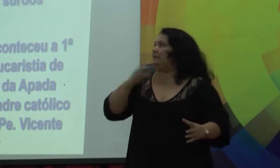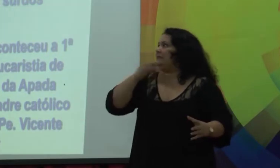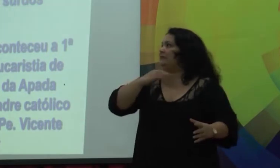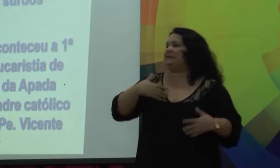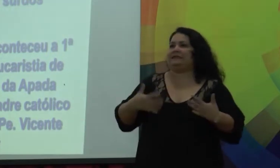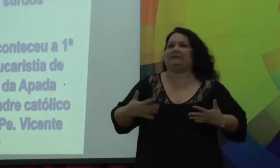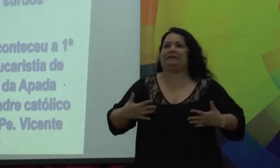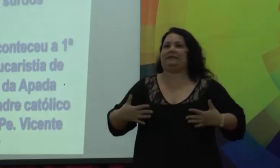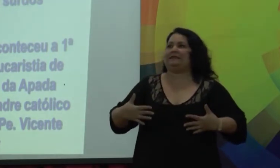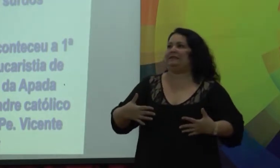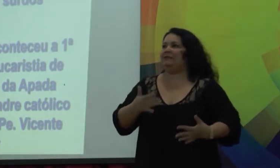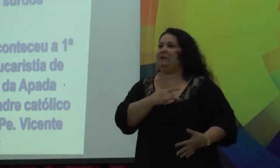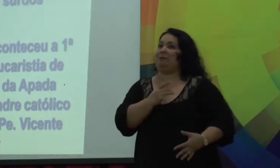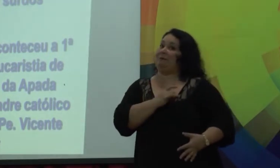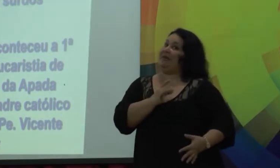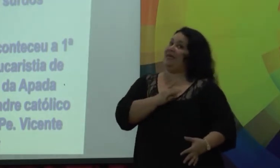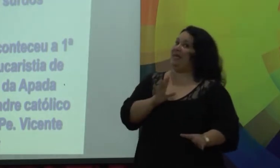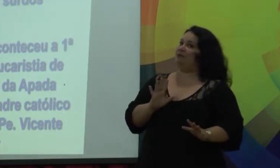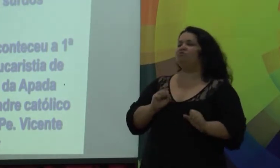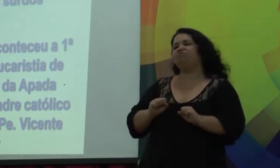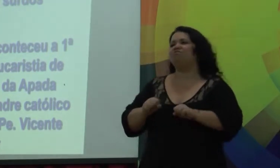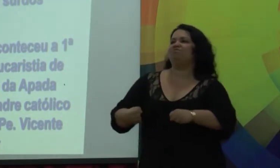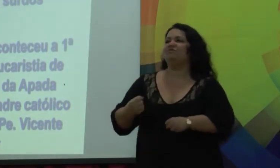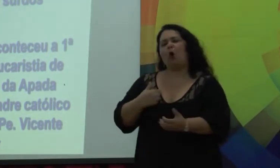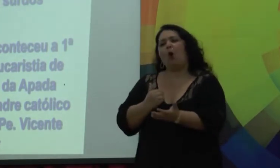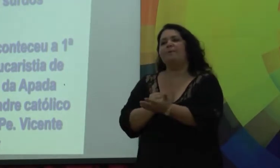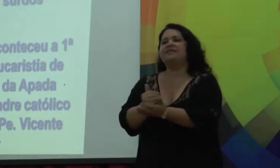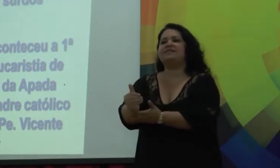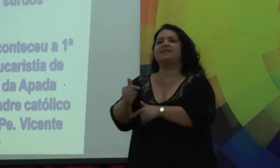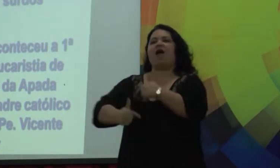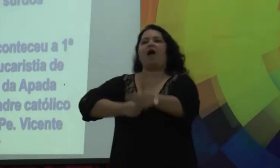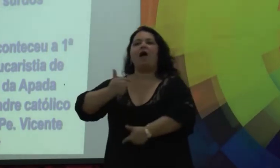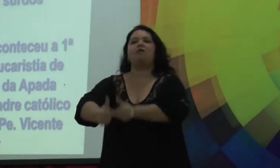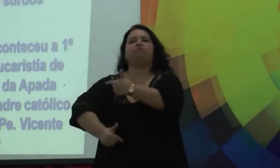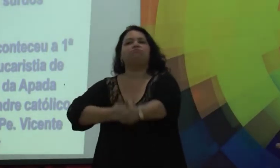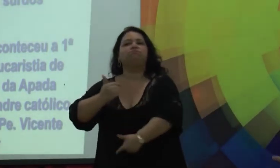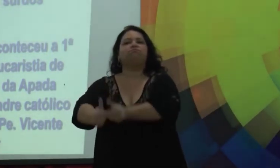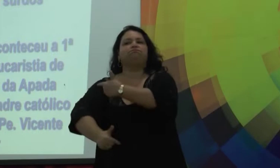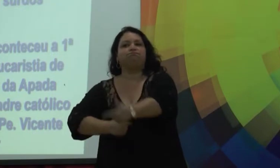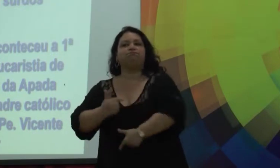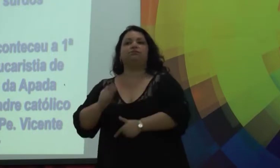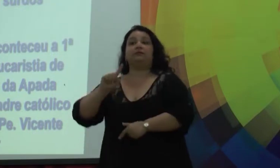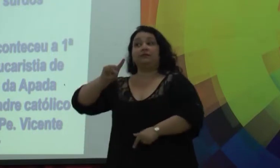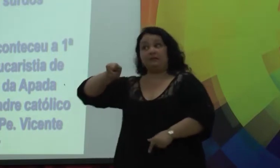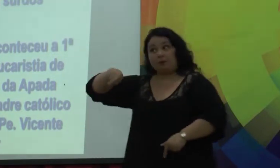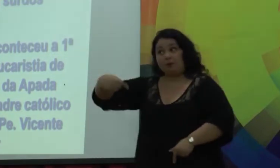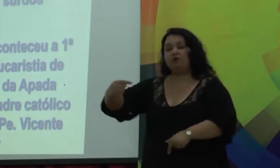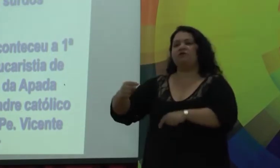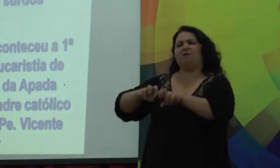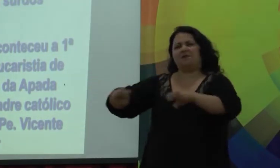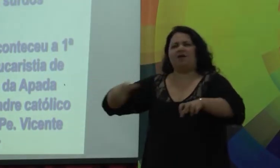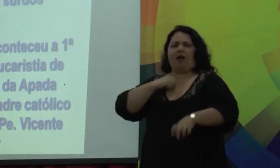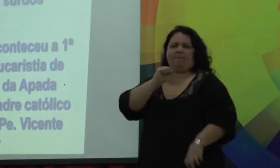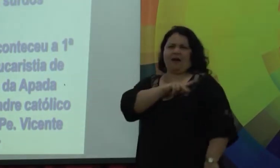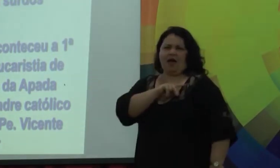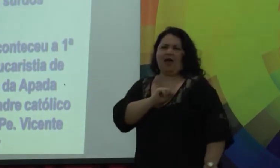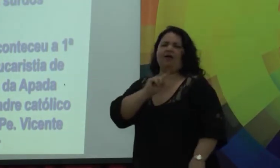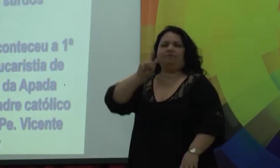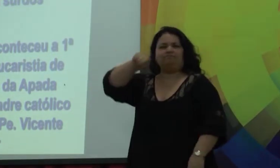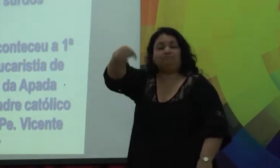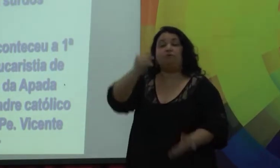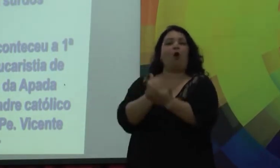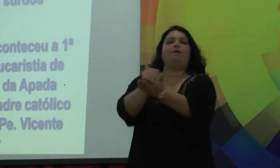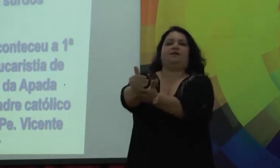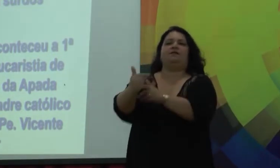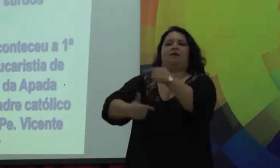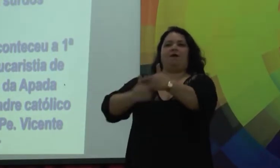de medo, mas enfrentamos e começamos então o trabalho depois dessa mesa, depois eu procuro.